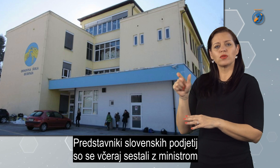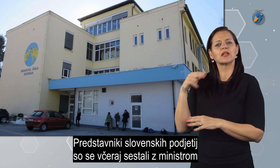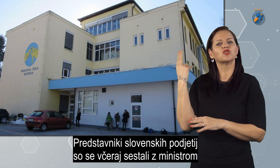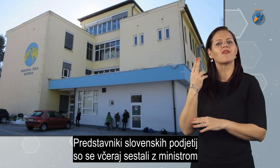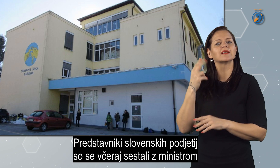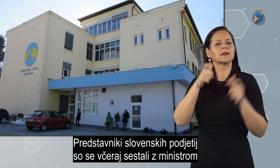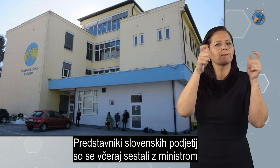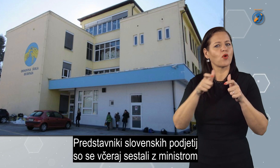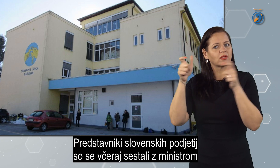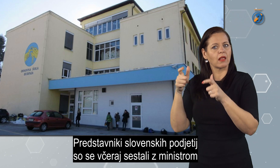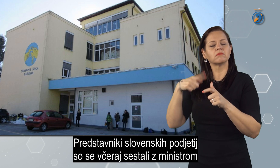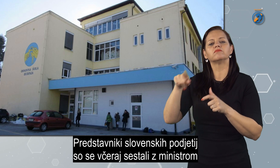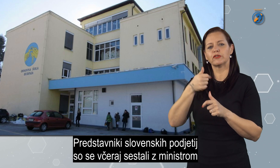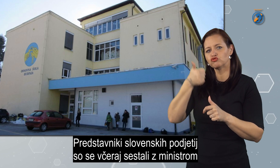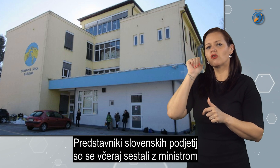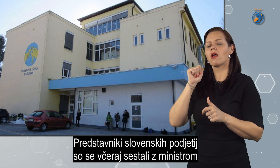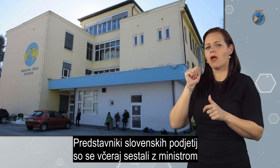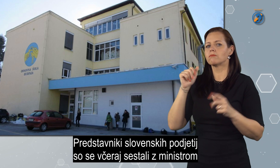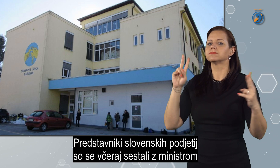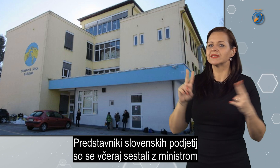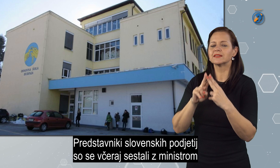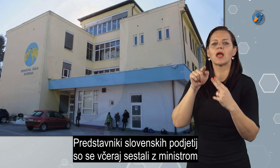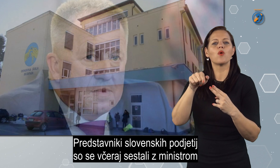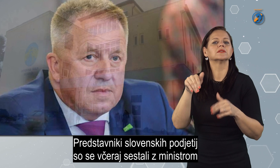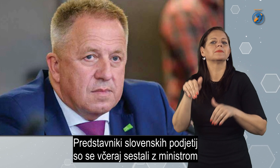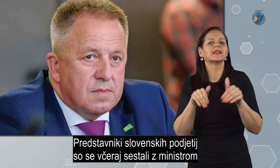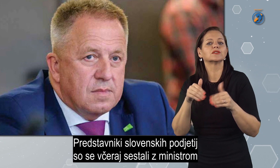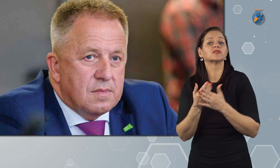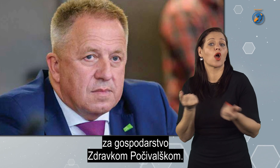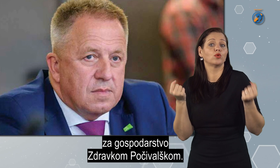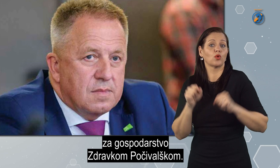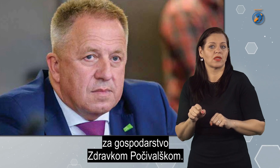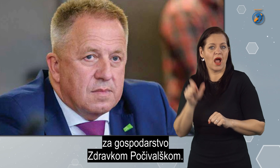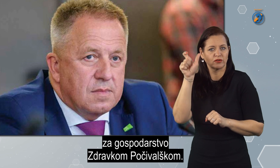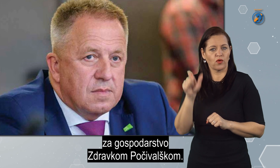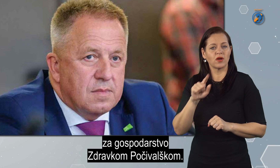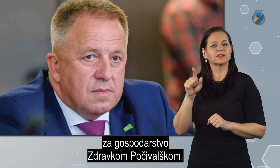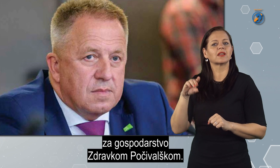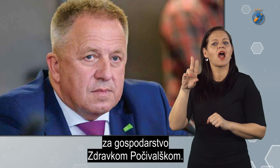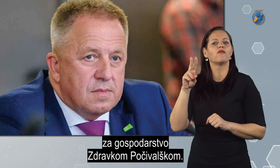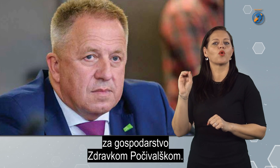Predstavniki slovenskih podjetij so se včeraj sestali z ministrom za gospodarstvo Zdravkom Počivalškom.